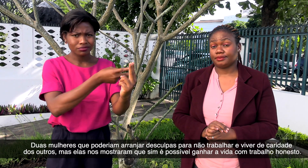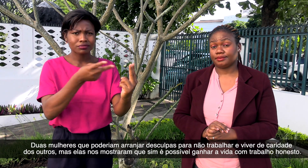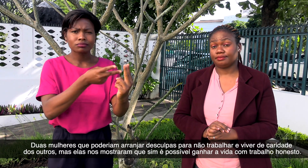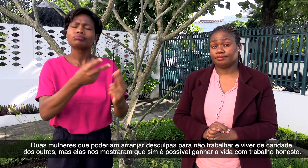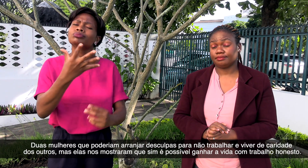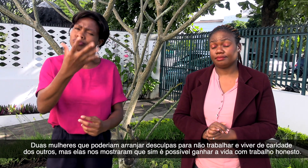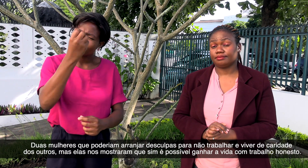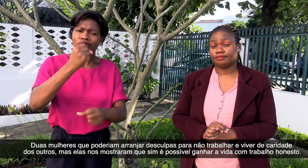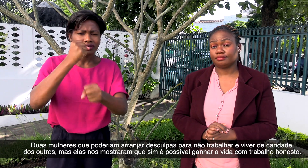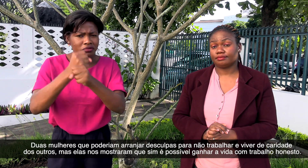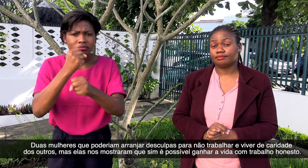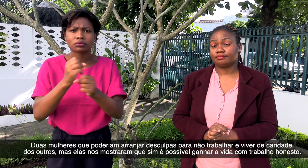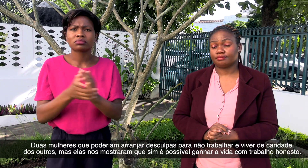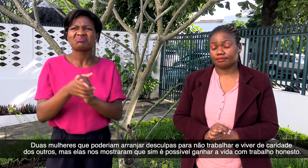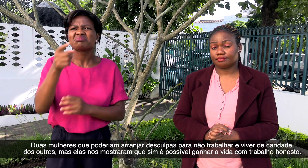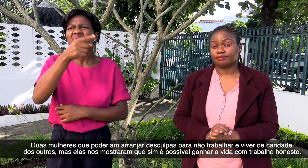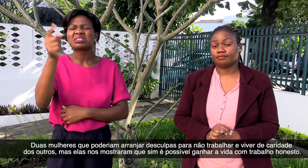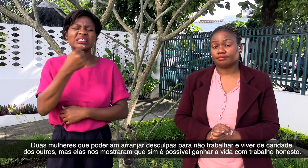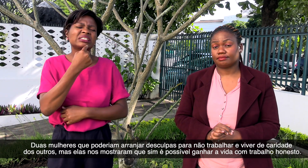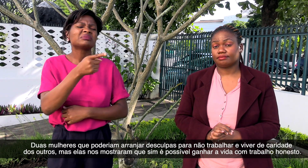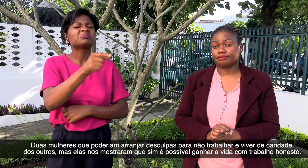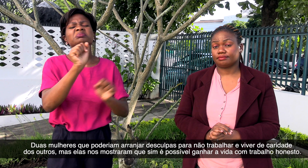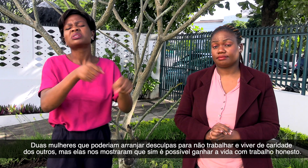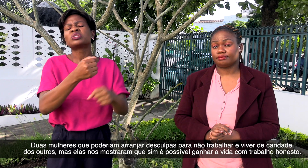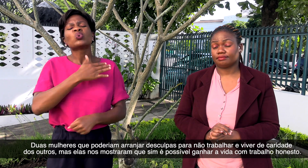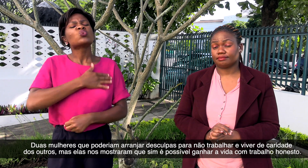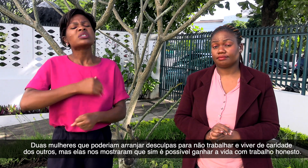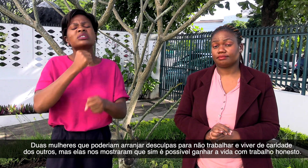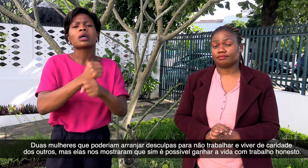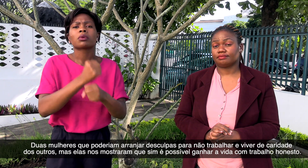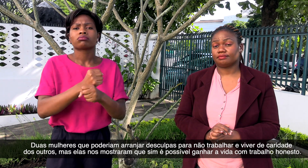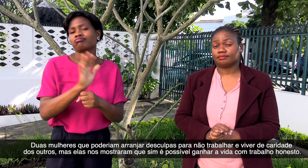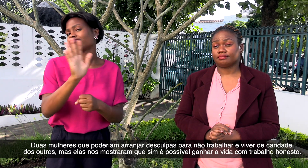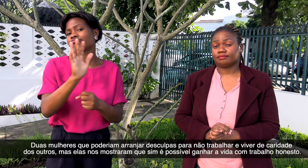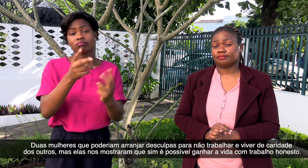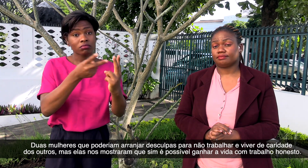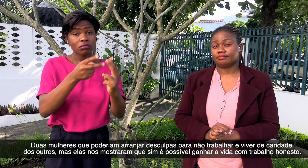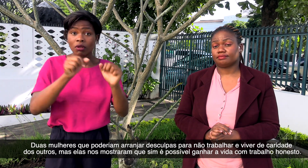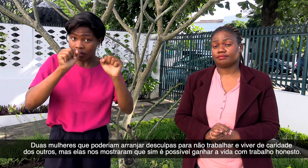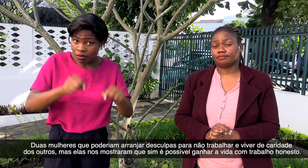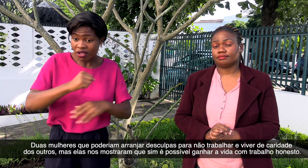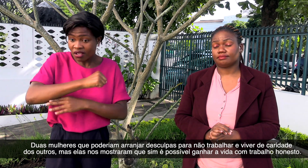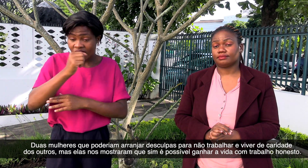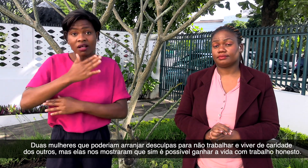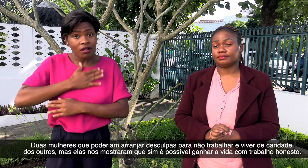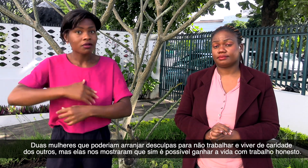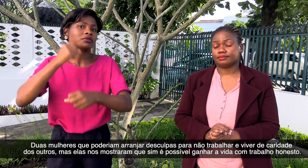poderiam arranjar desculpas para não trabalhar e viver de caridade dos outros. Mas elas nos mostraram que sim, é